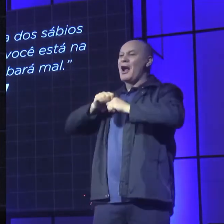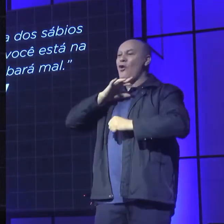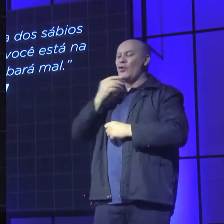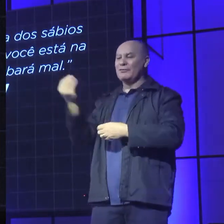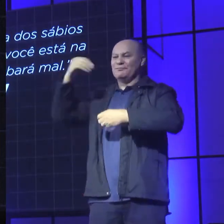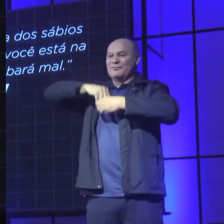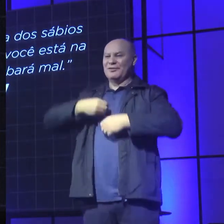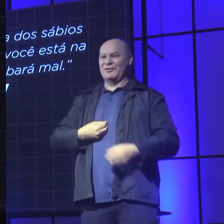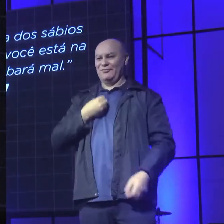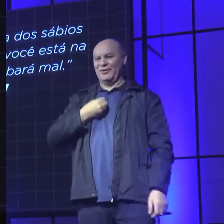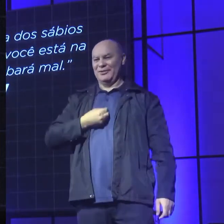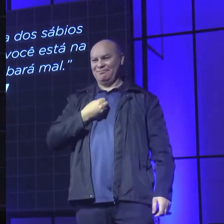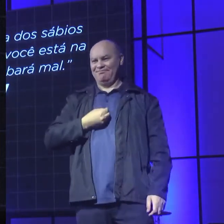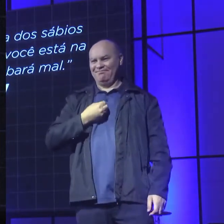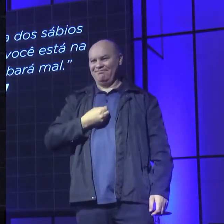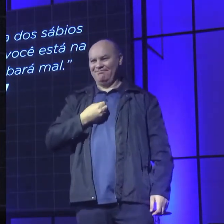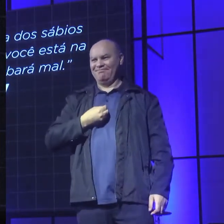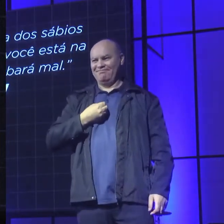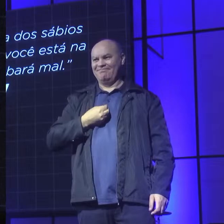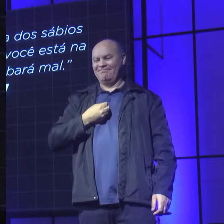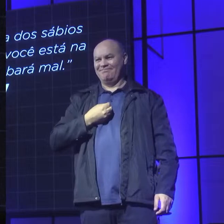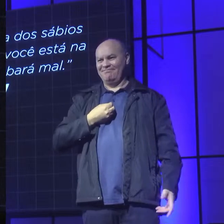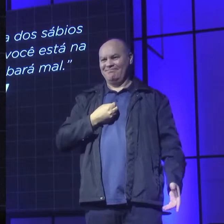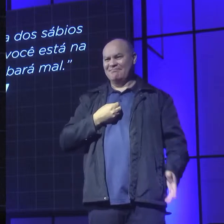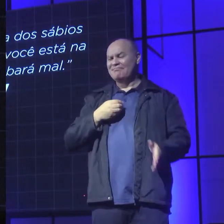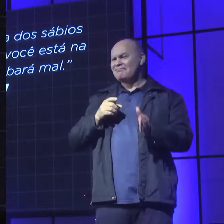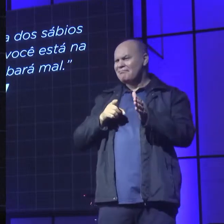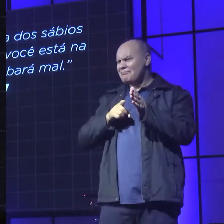Com quem você mais